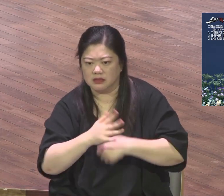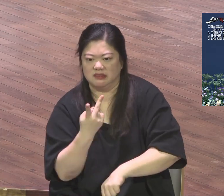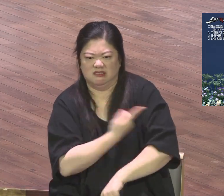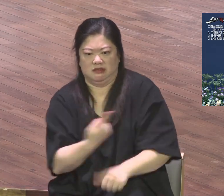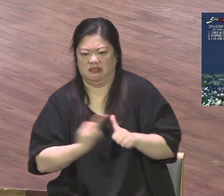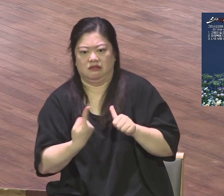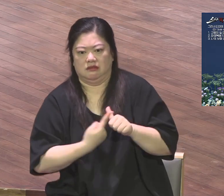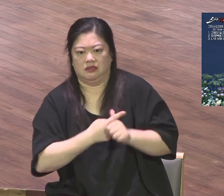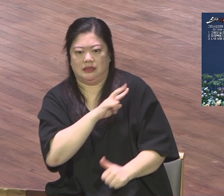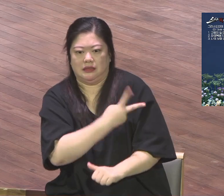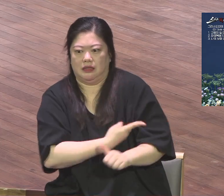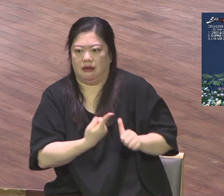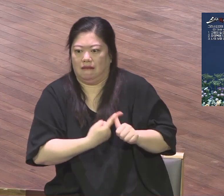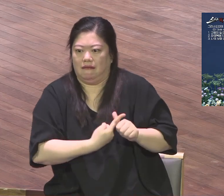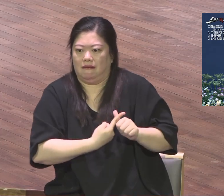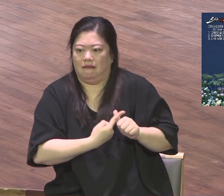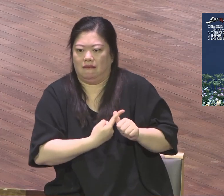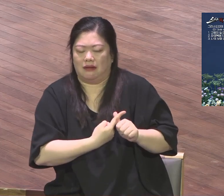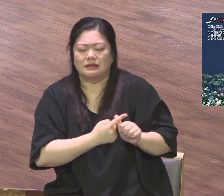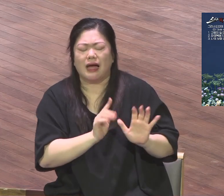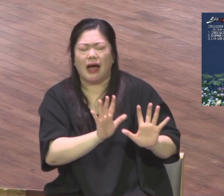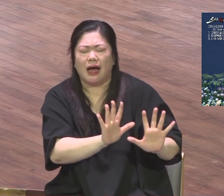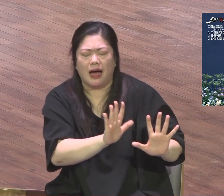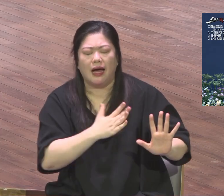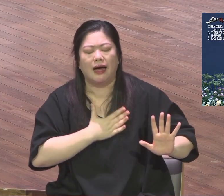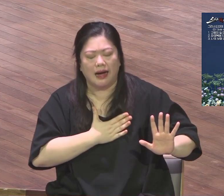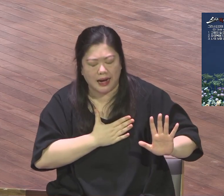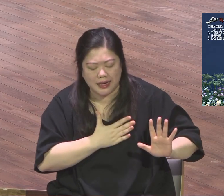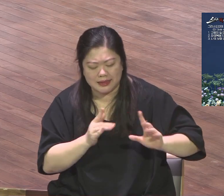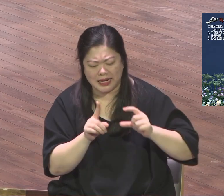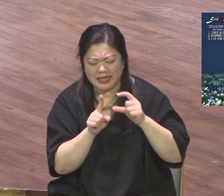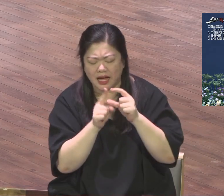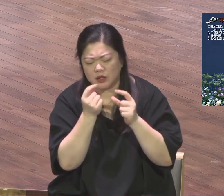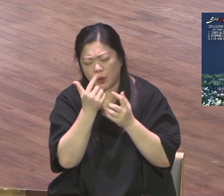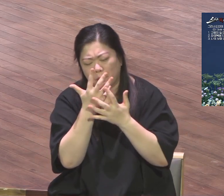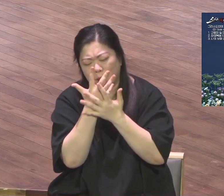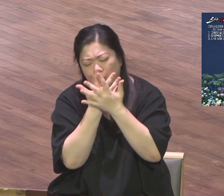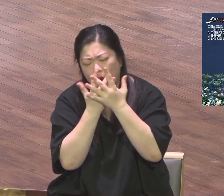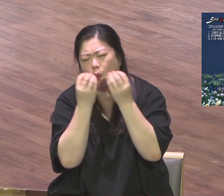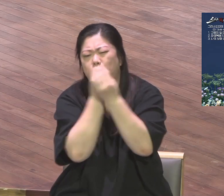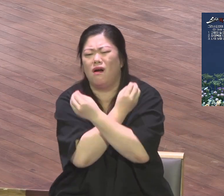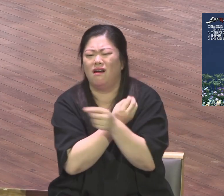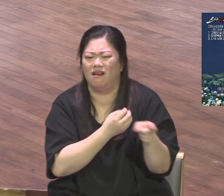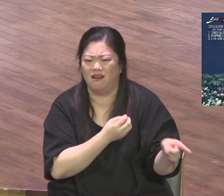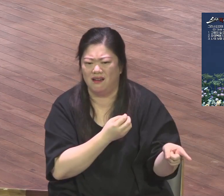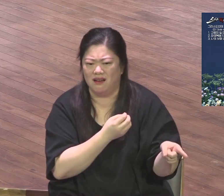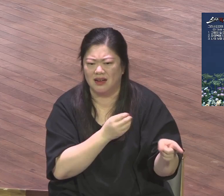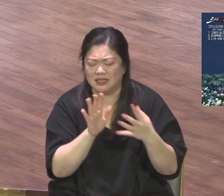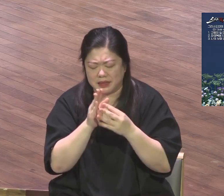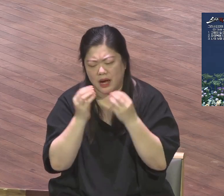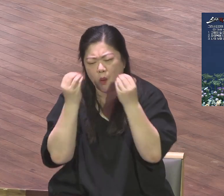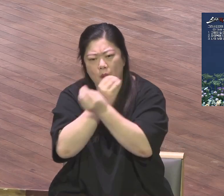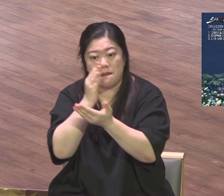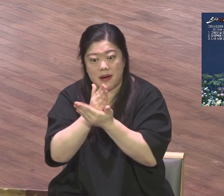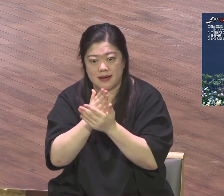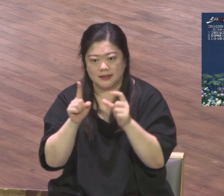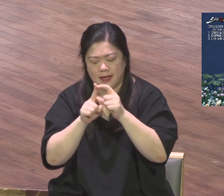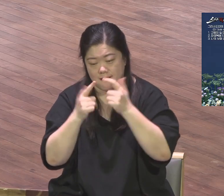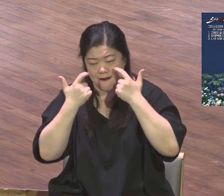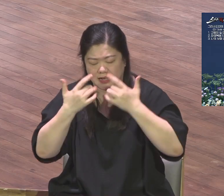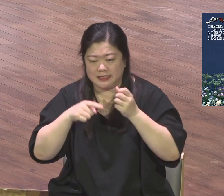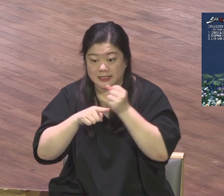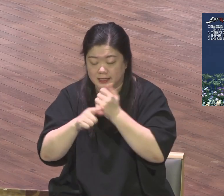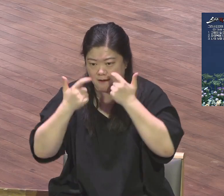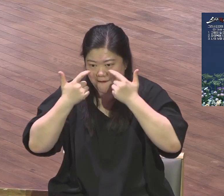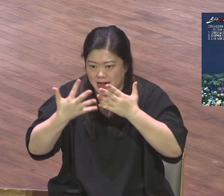아닙니다. 그 상당히 비중 있는 신학자들이 그런 얘기를 했어요. 그러나 그게 잘못 오해가 되면은 오해할 소지가 있기 때문에 그렇게